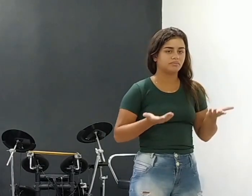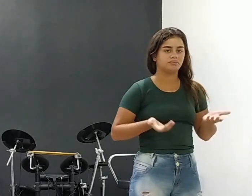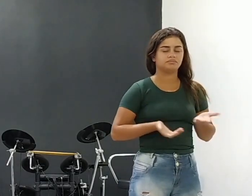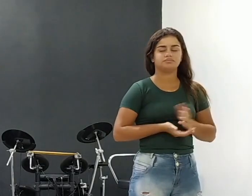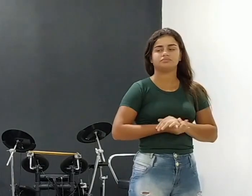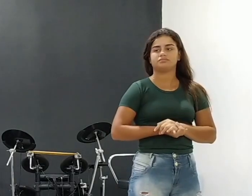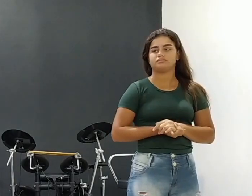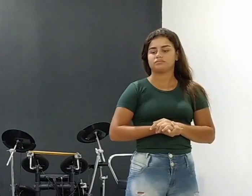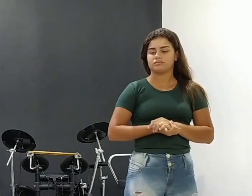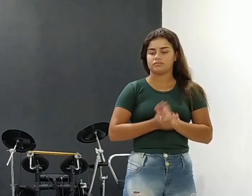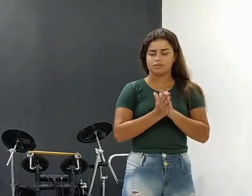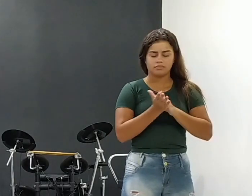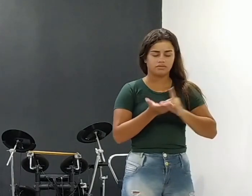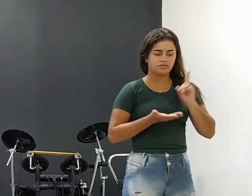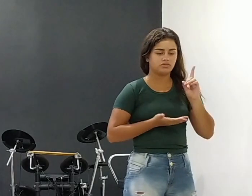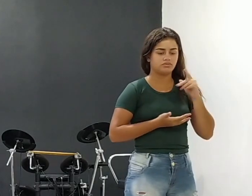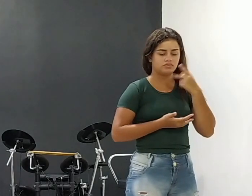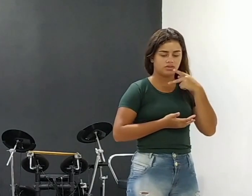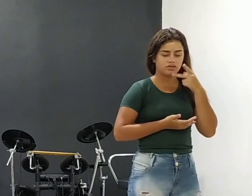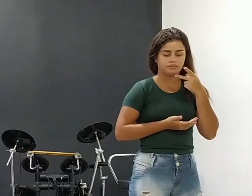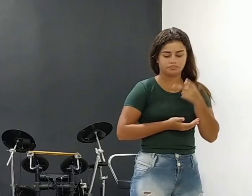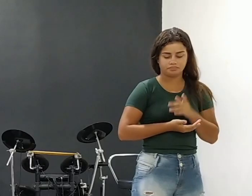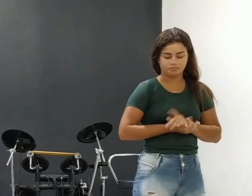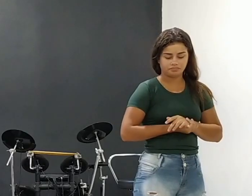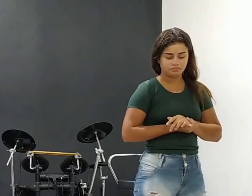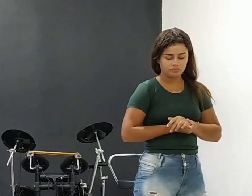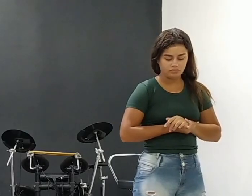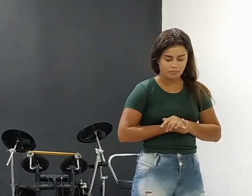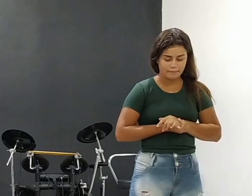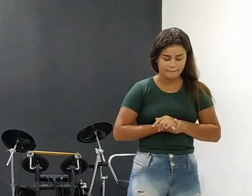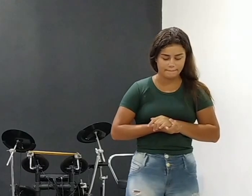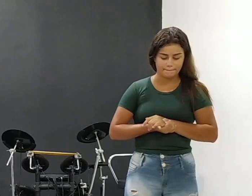Porque a Bíblia ela fala